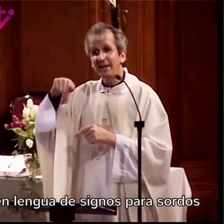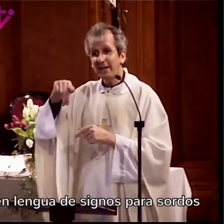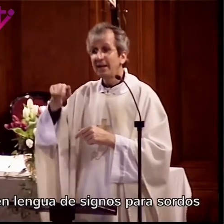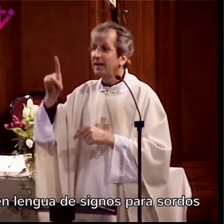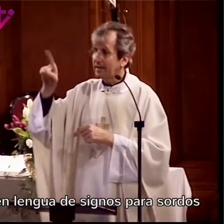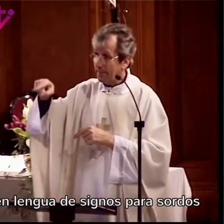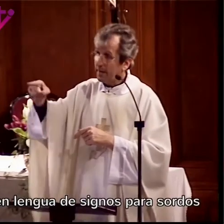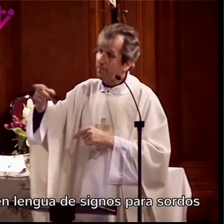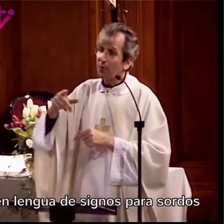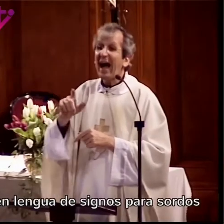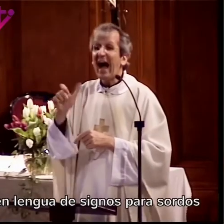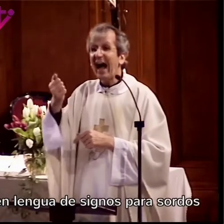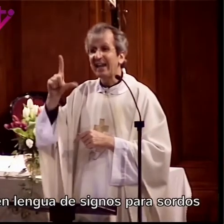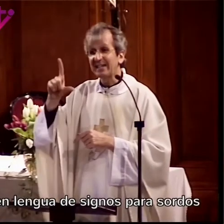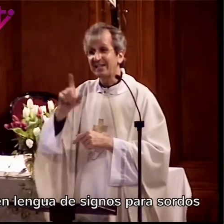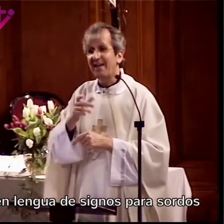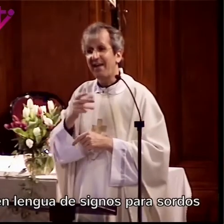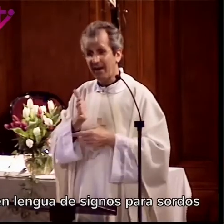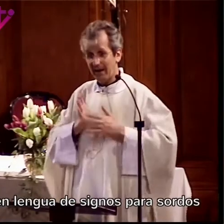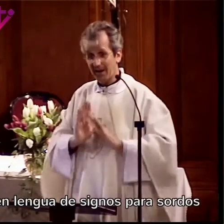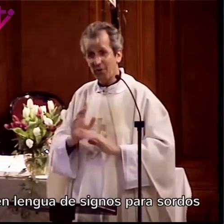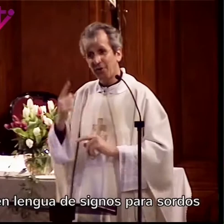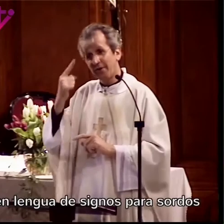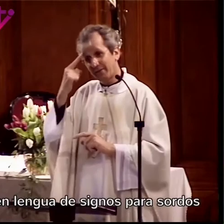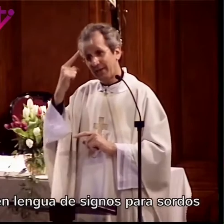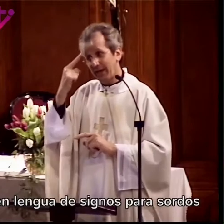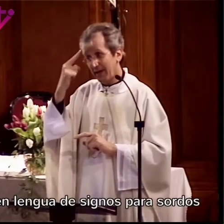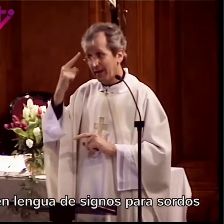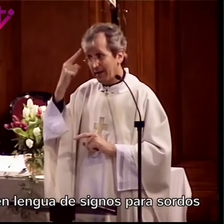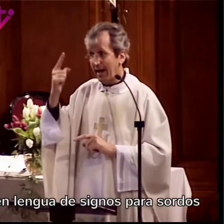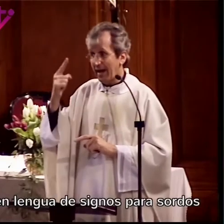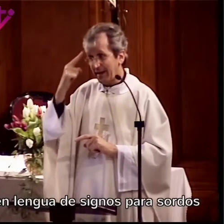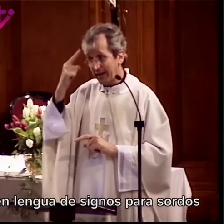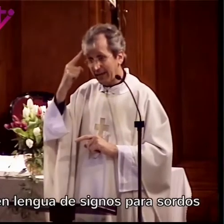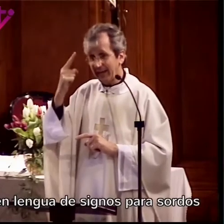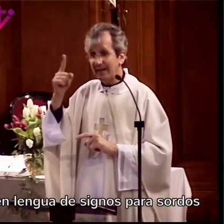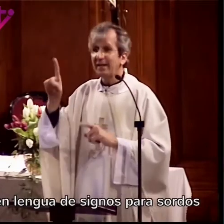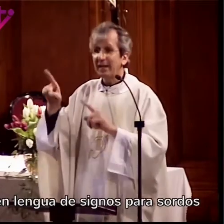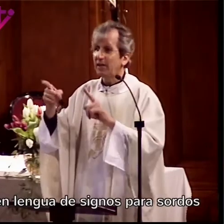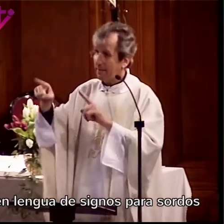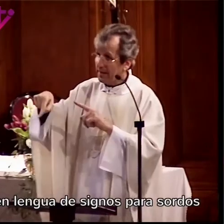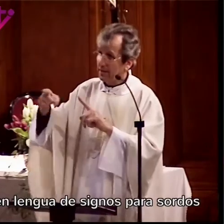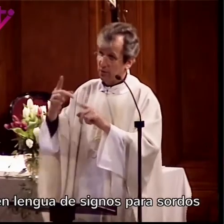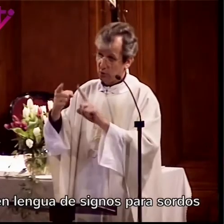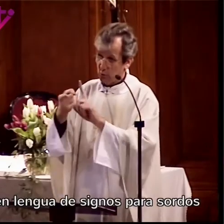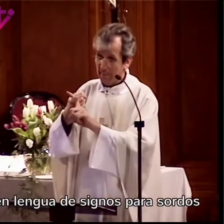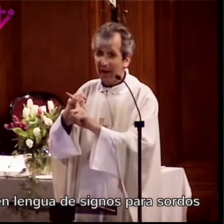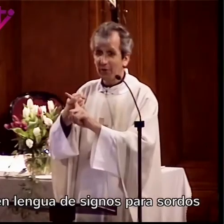también por Alex el hijo de Enriqueta y también su hermano